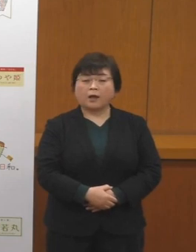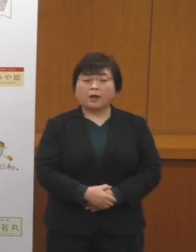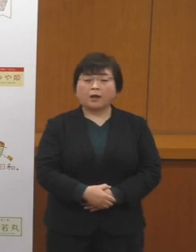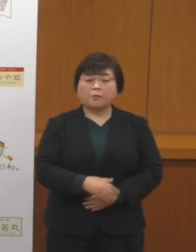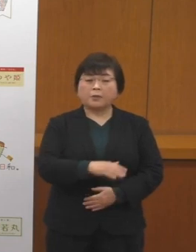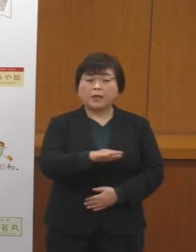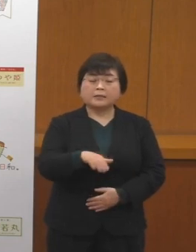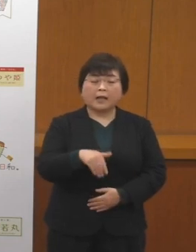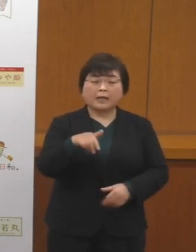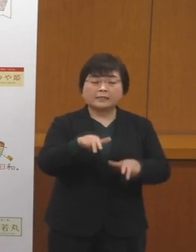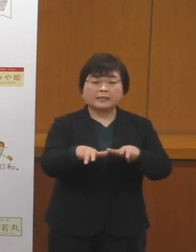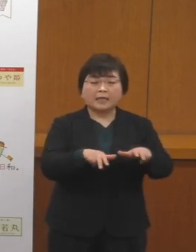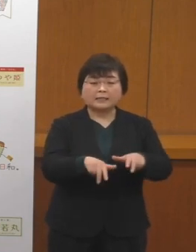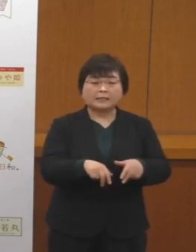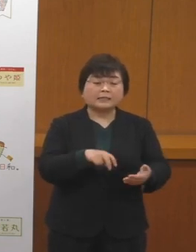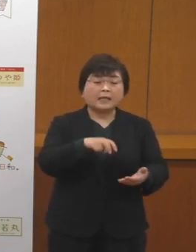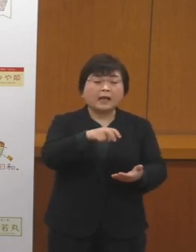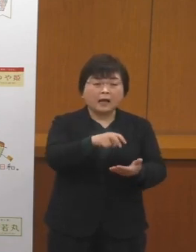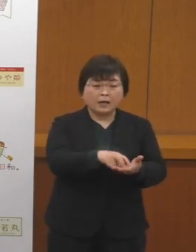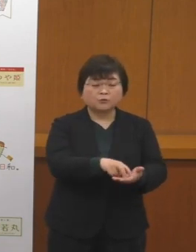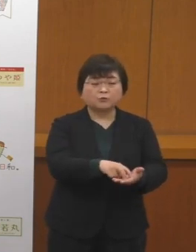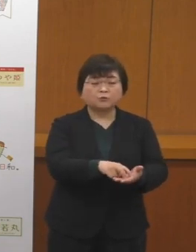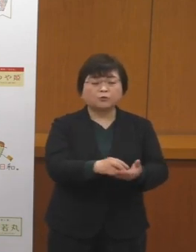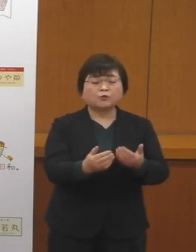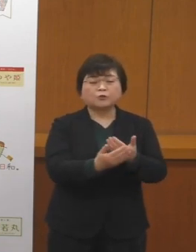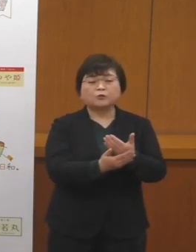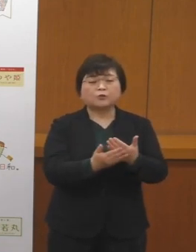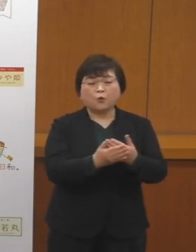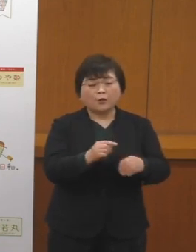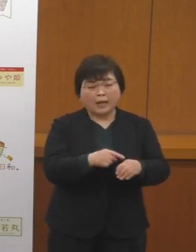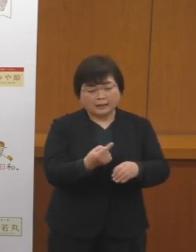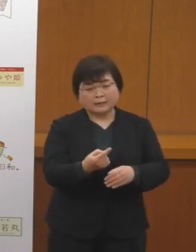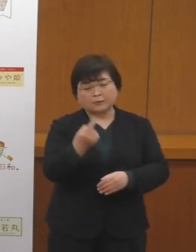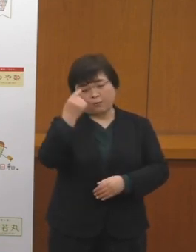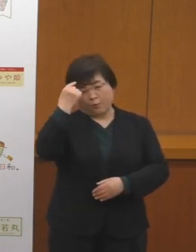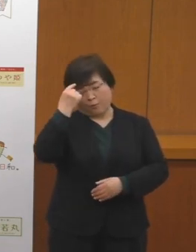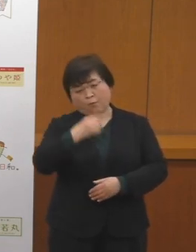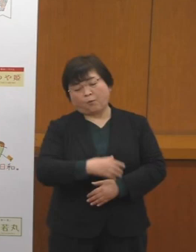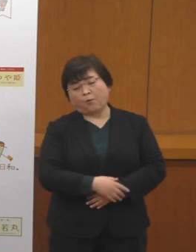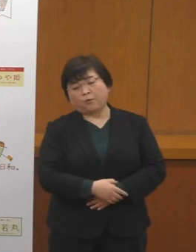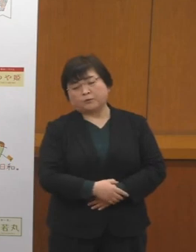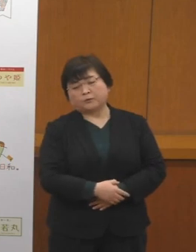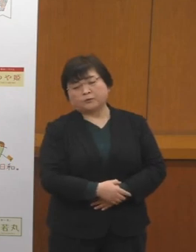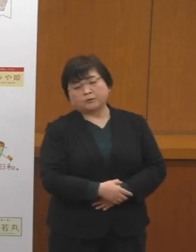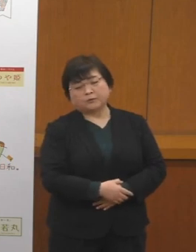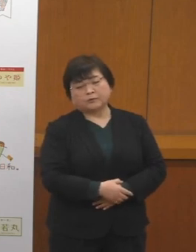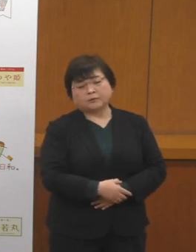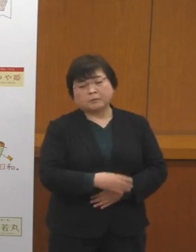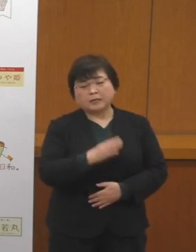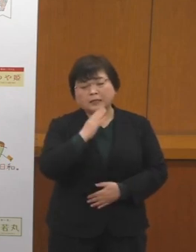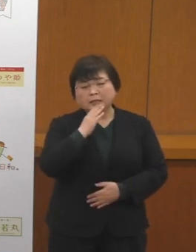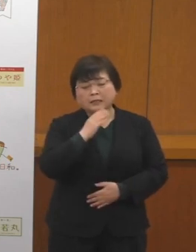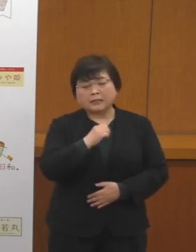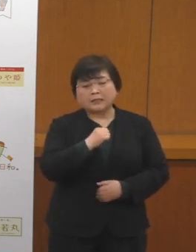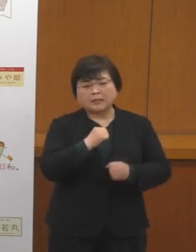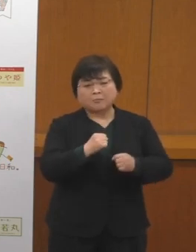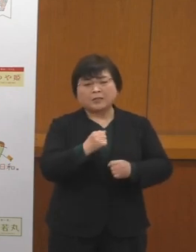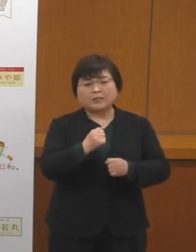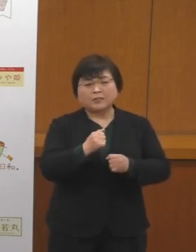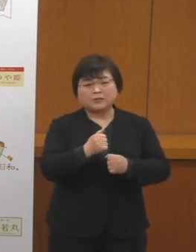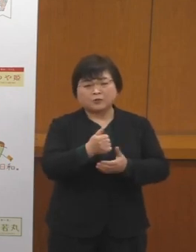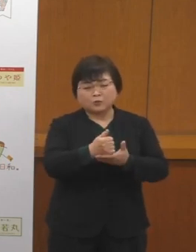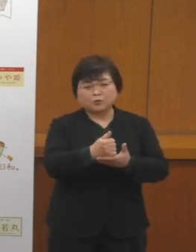が政治に参画する重要な機会でありますまさに民主主義の根幹